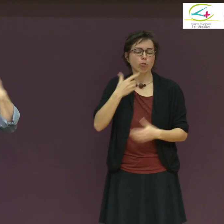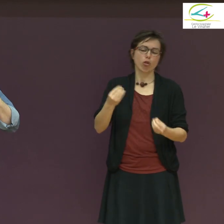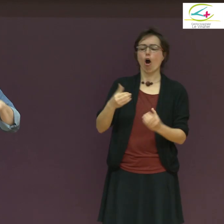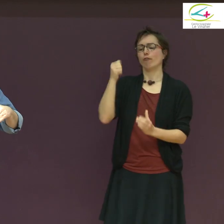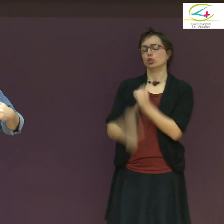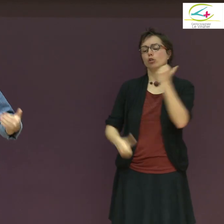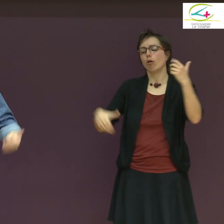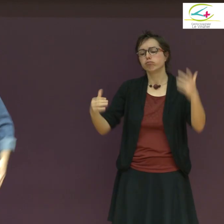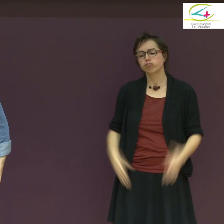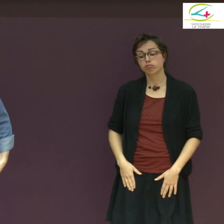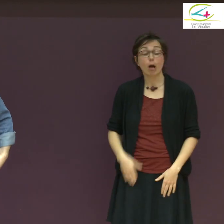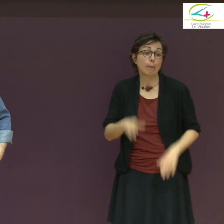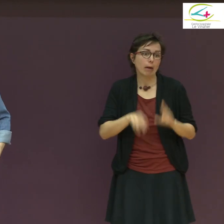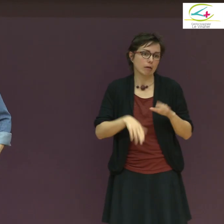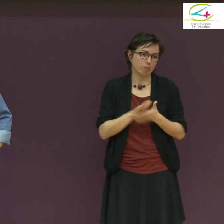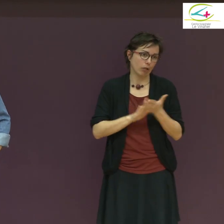Nord. Donc...